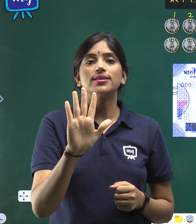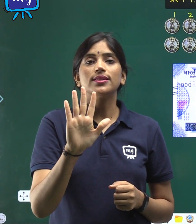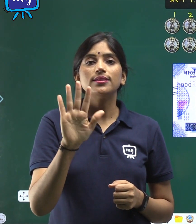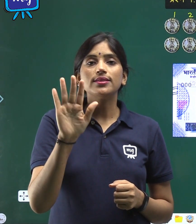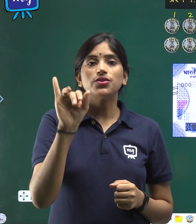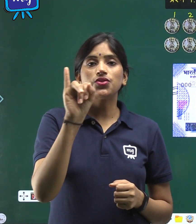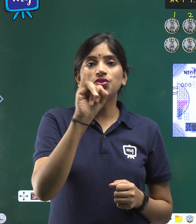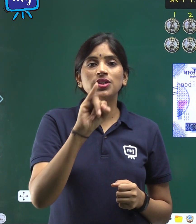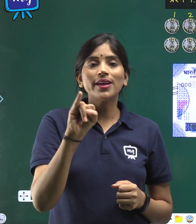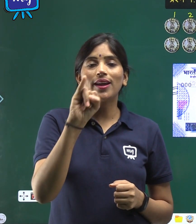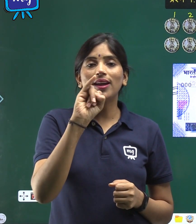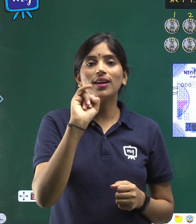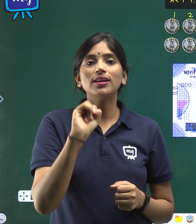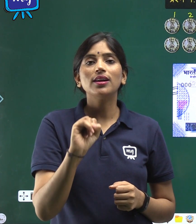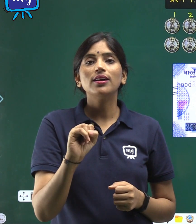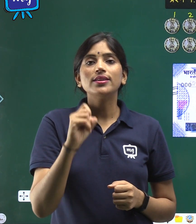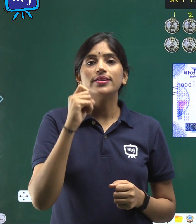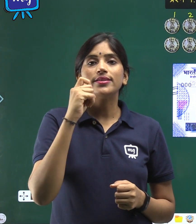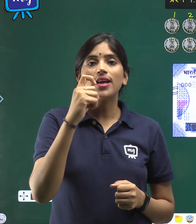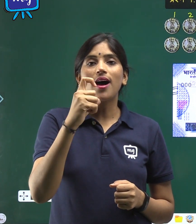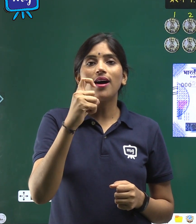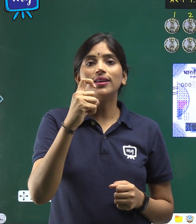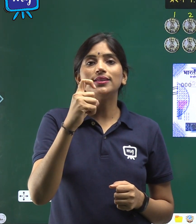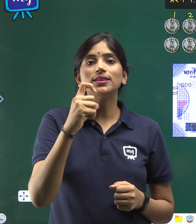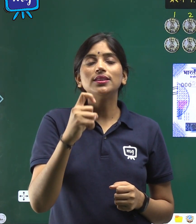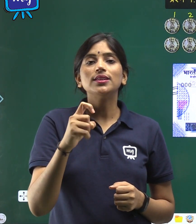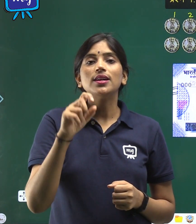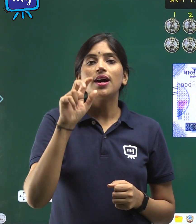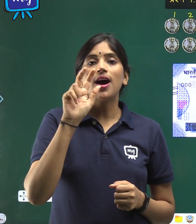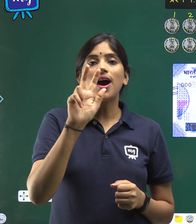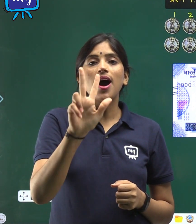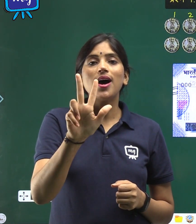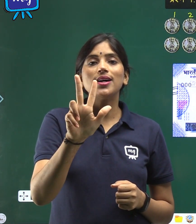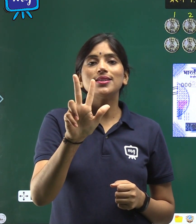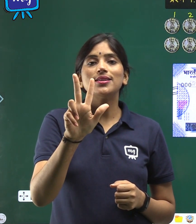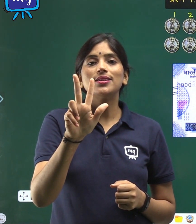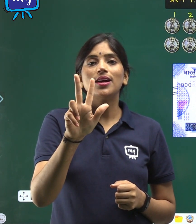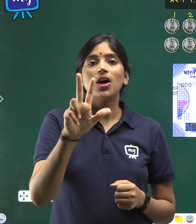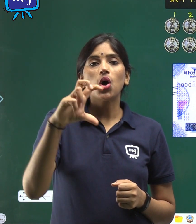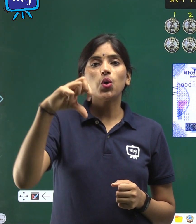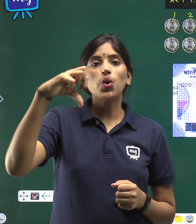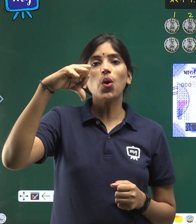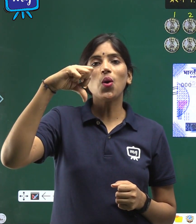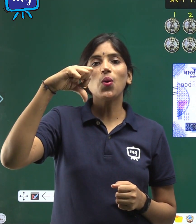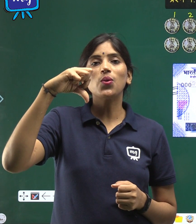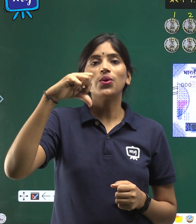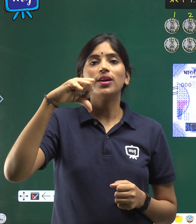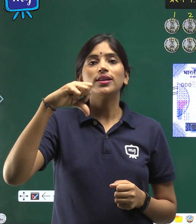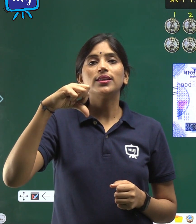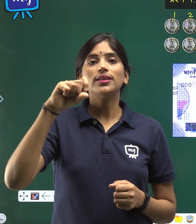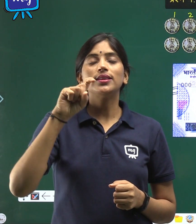5, 6, 7, 8,